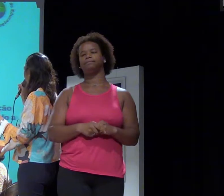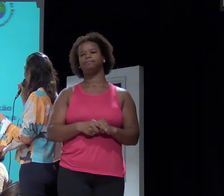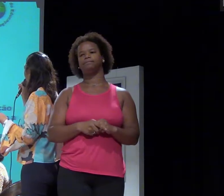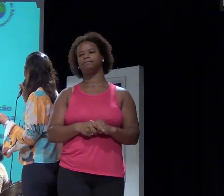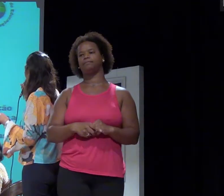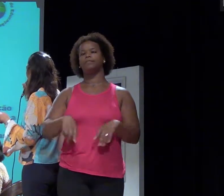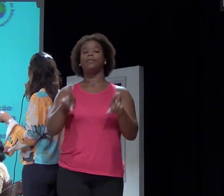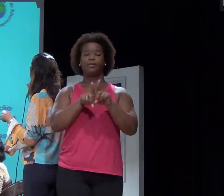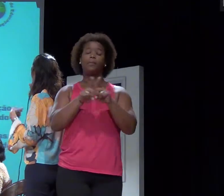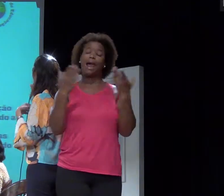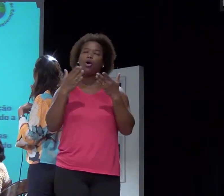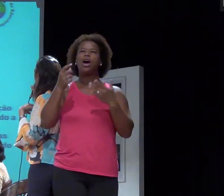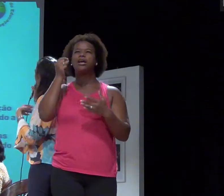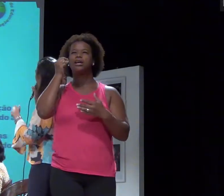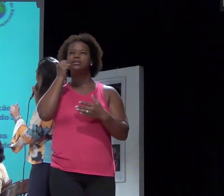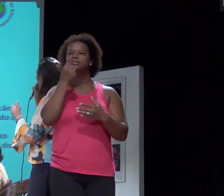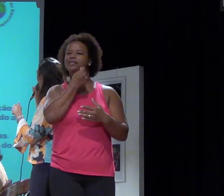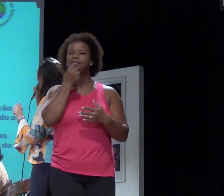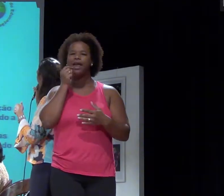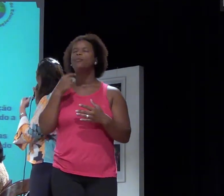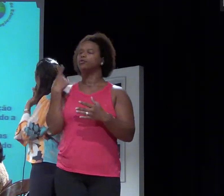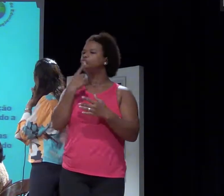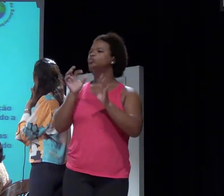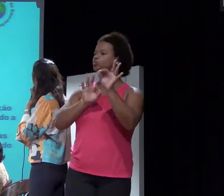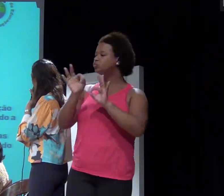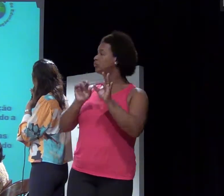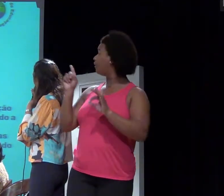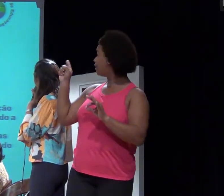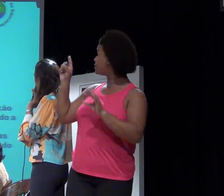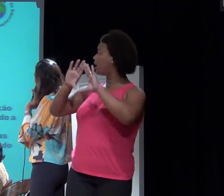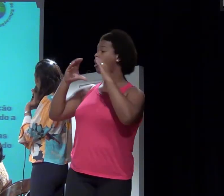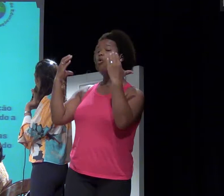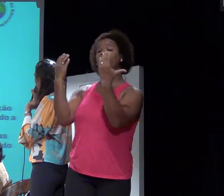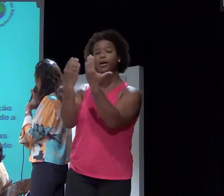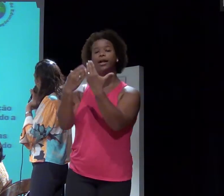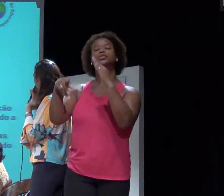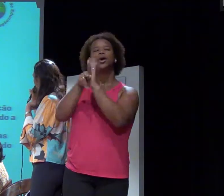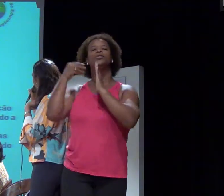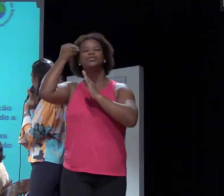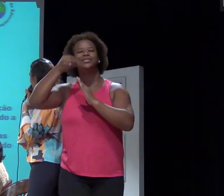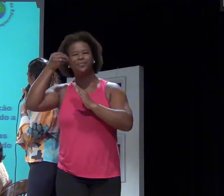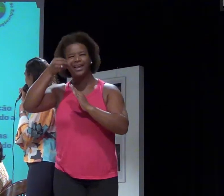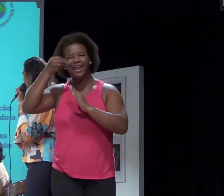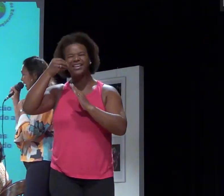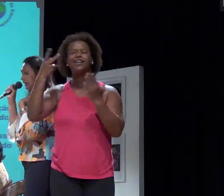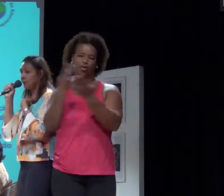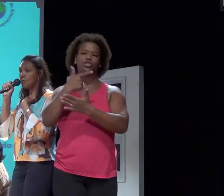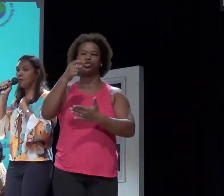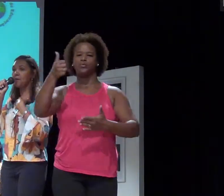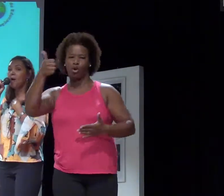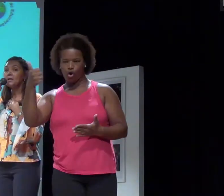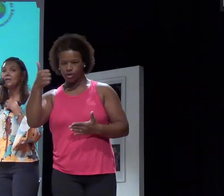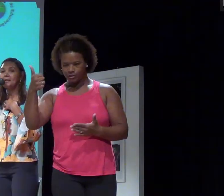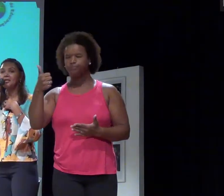Nós fizemos agora em setembro, isso aqui foi um congresso também de experiências exitosas, foi feito em 2011, que